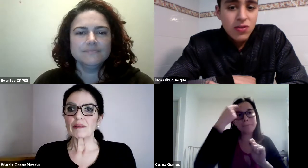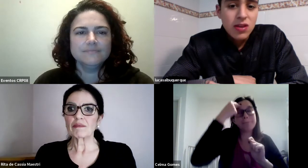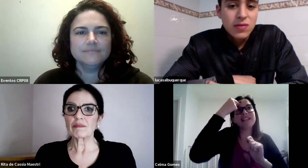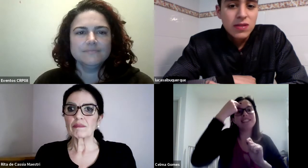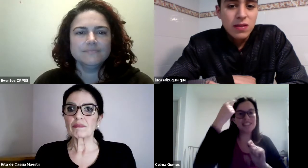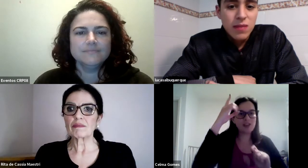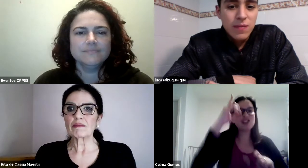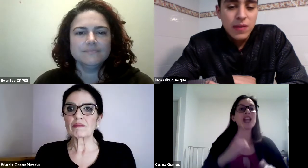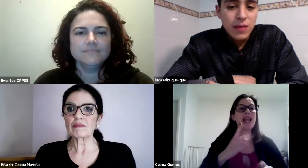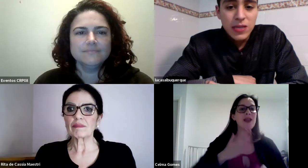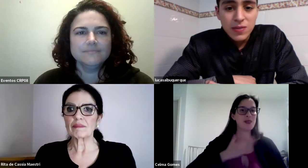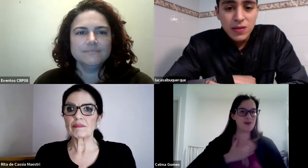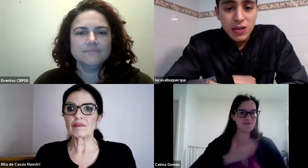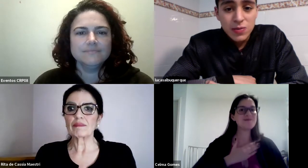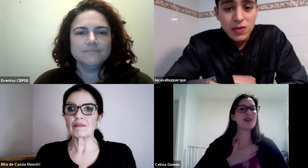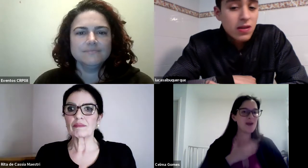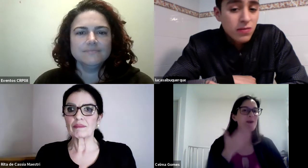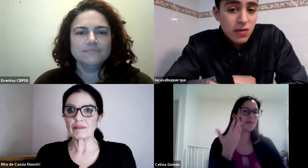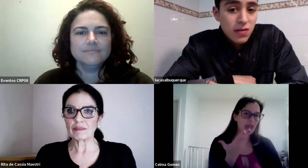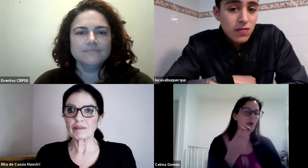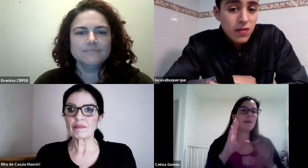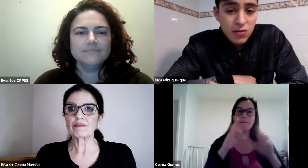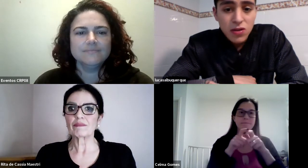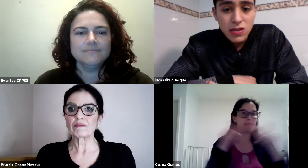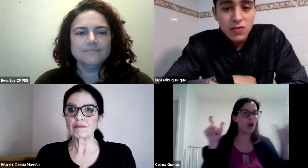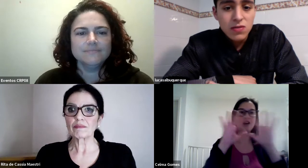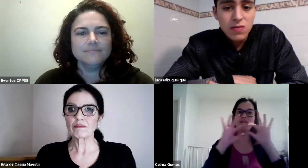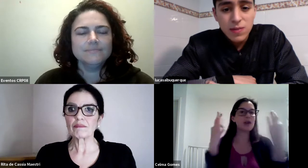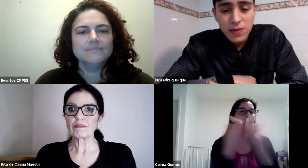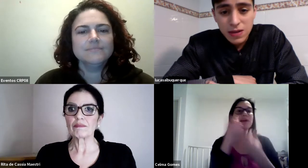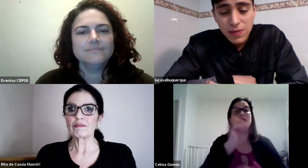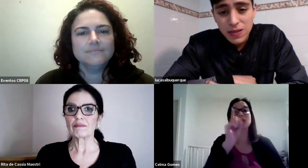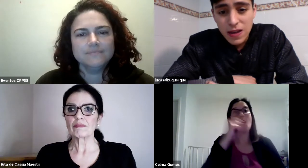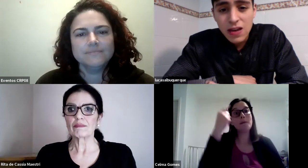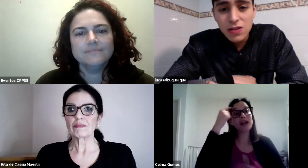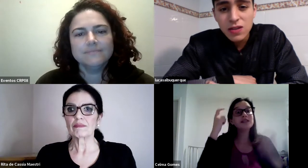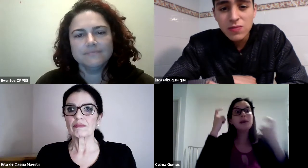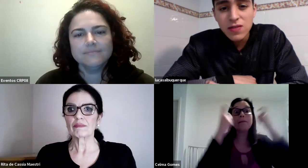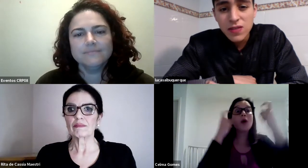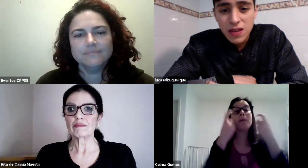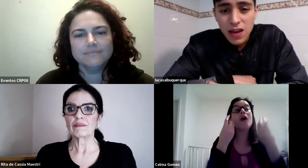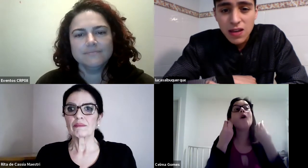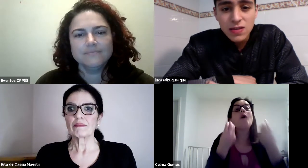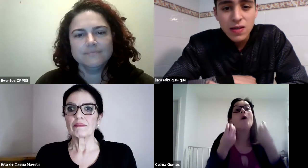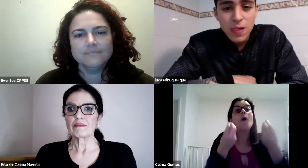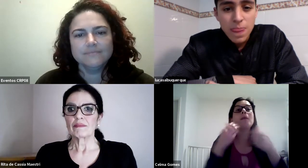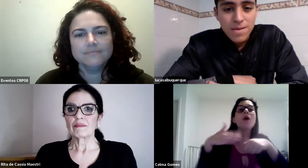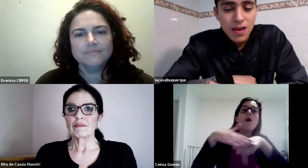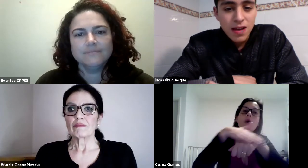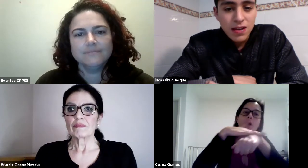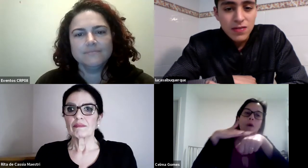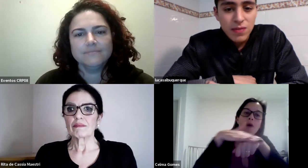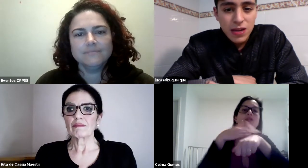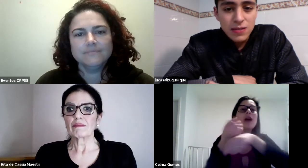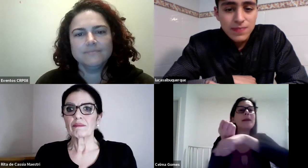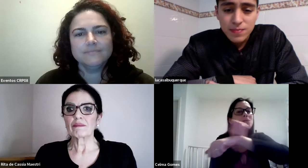não tínhamos a percepção de que as pessoas não viam de nós que nós não tínhamos capacidade, que nós éramos deficientes,